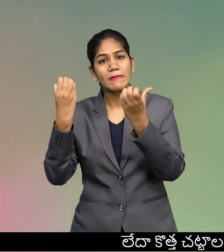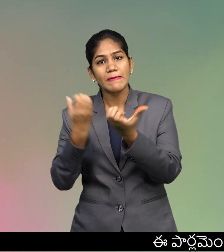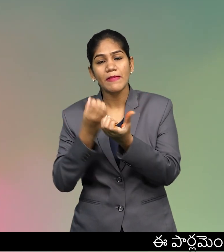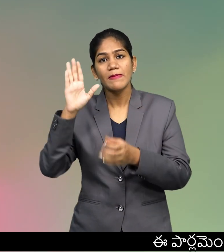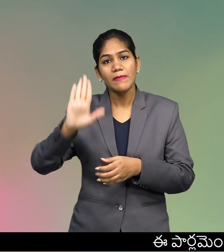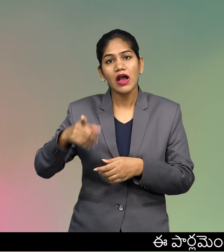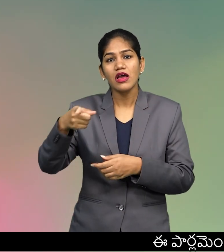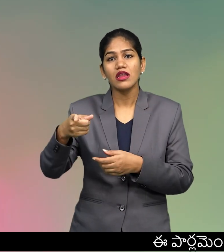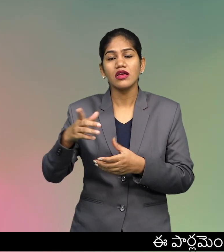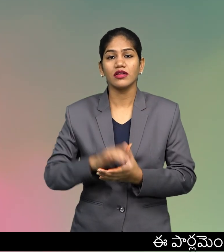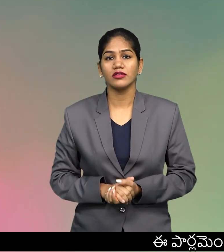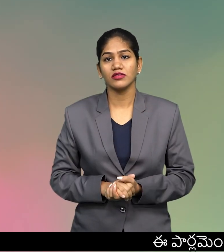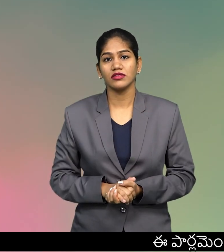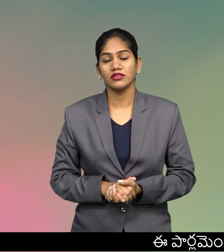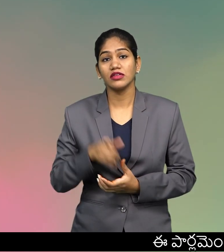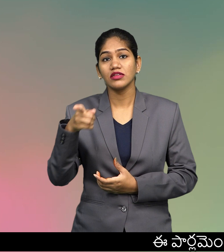ఈ పార్లమెంట్ ఆమోదం అవసరం.